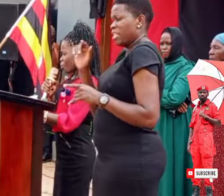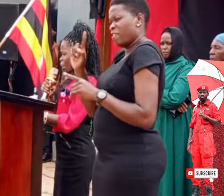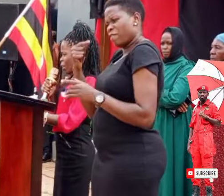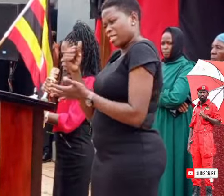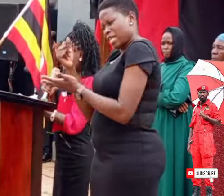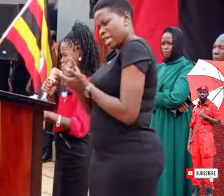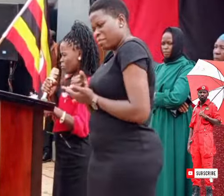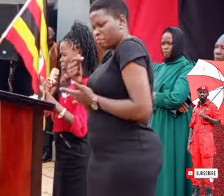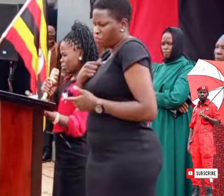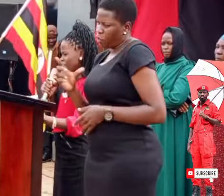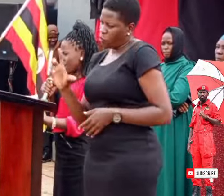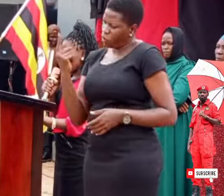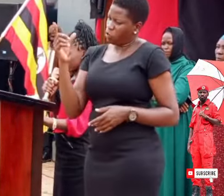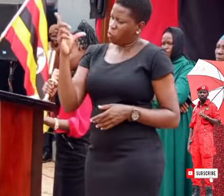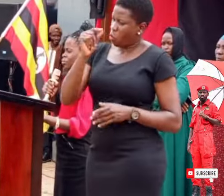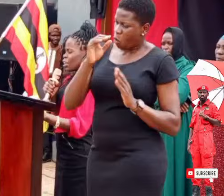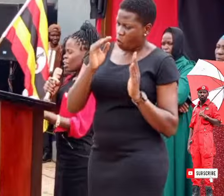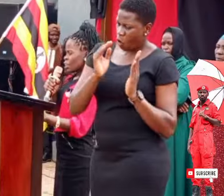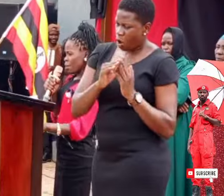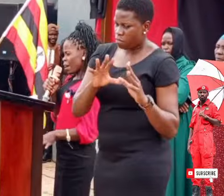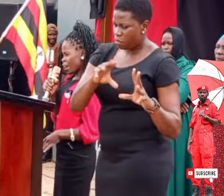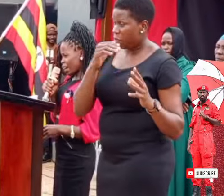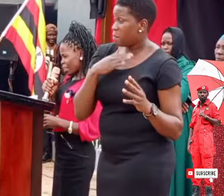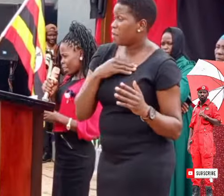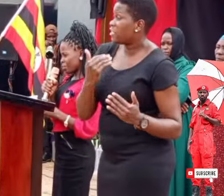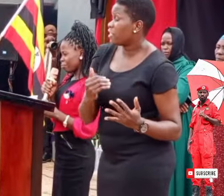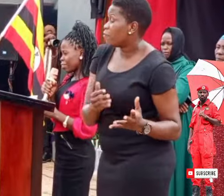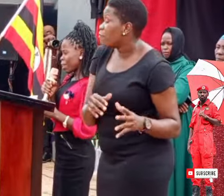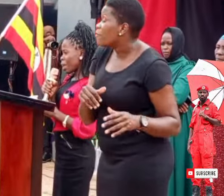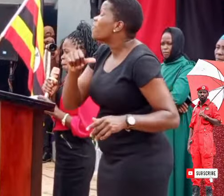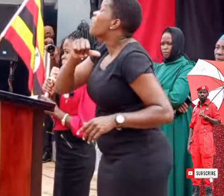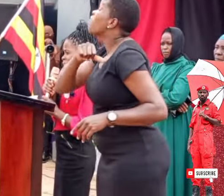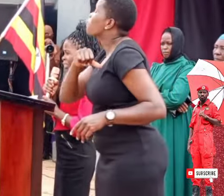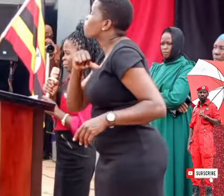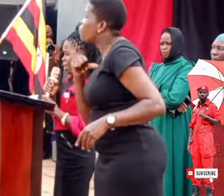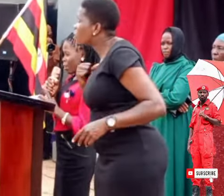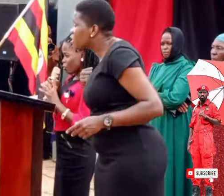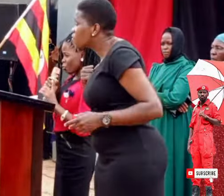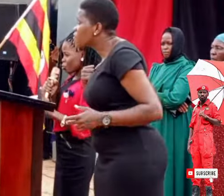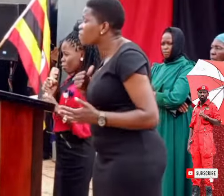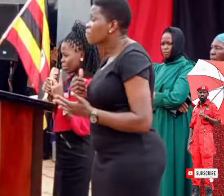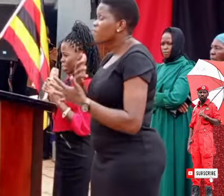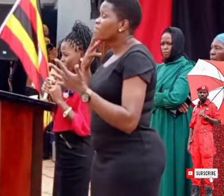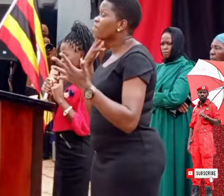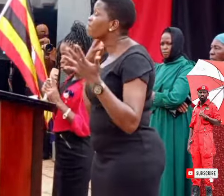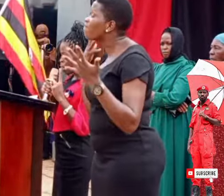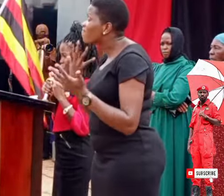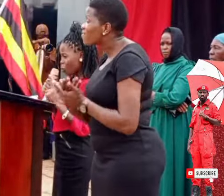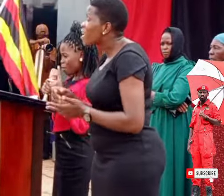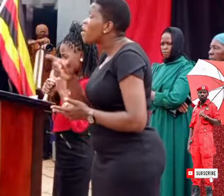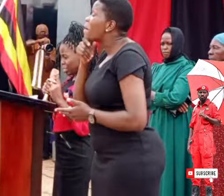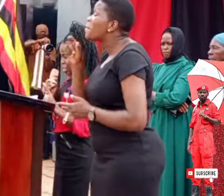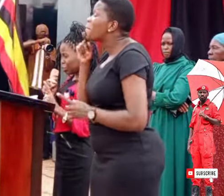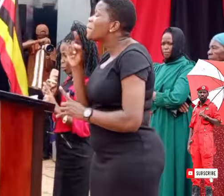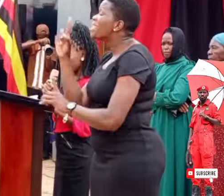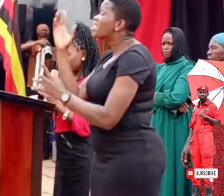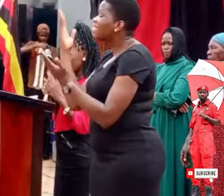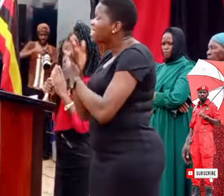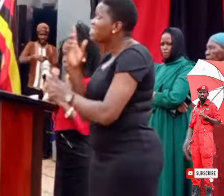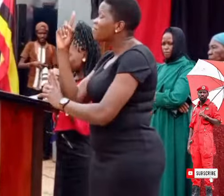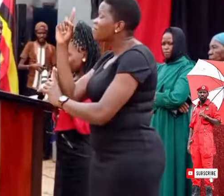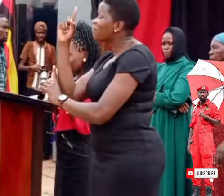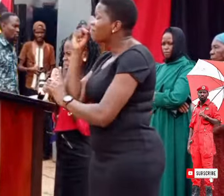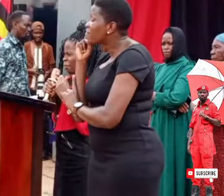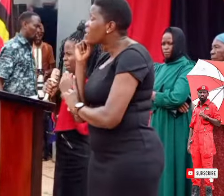okunteekako munyambe tugende nola omwana wange munsibe naye nebagaana bansibira mukaduukula omusajja eyasula